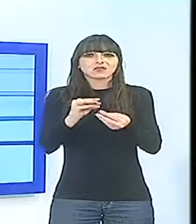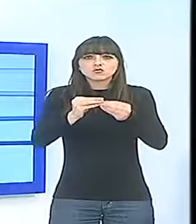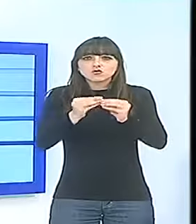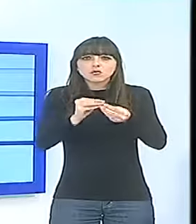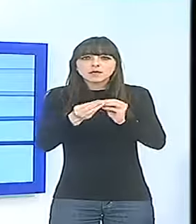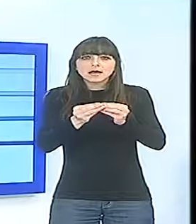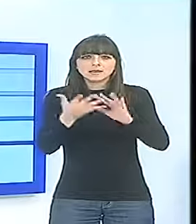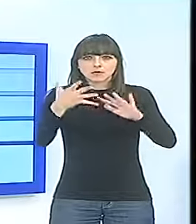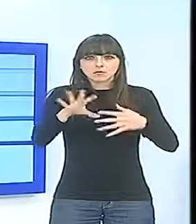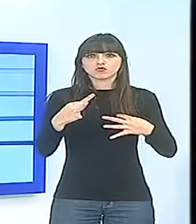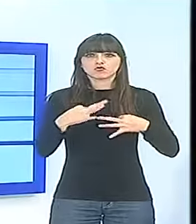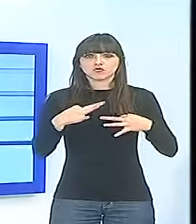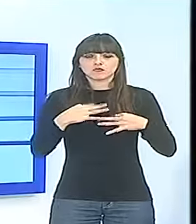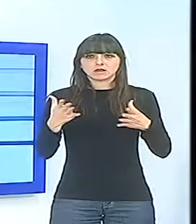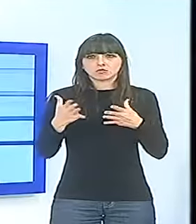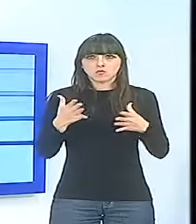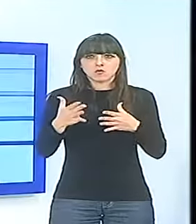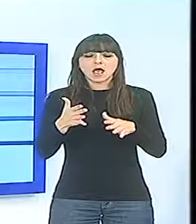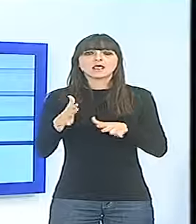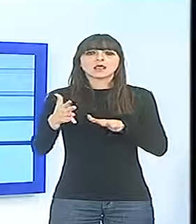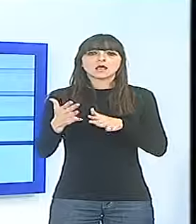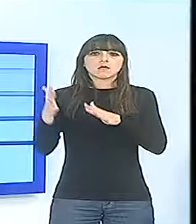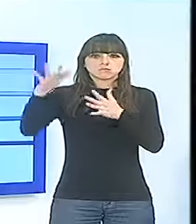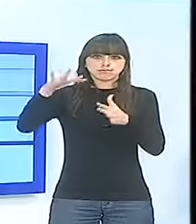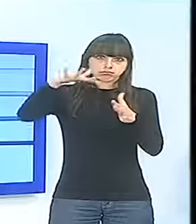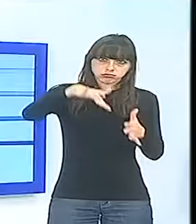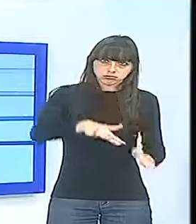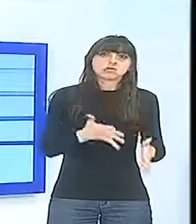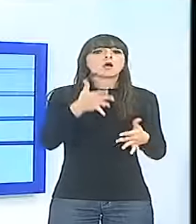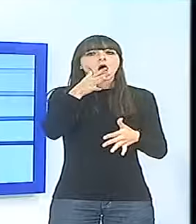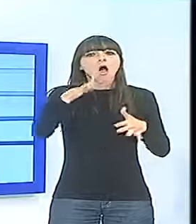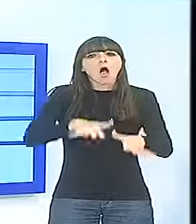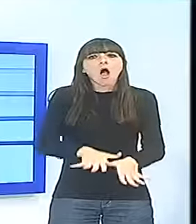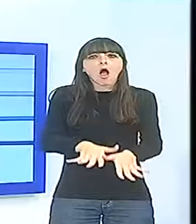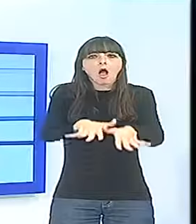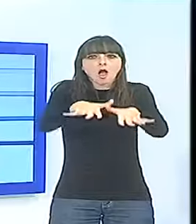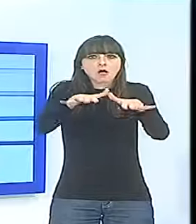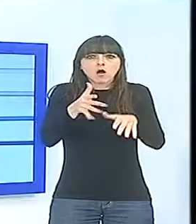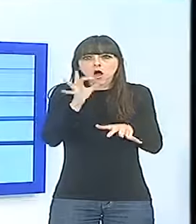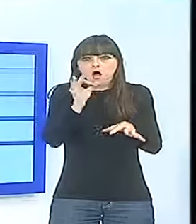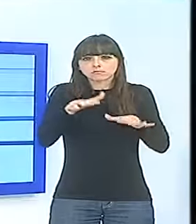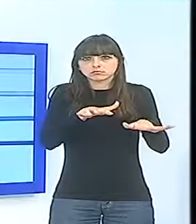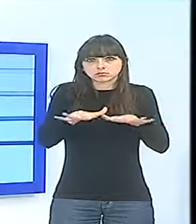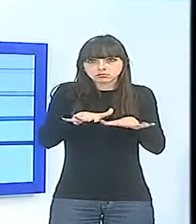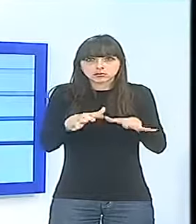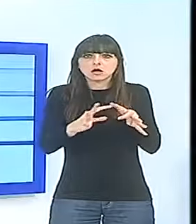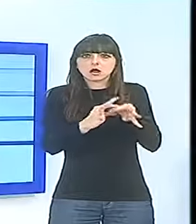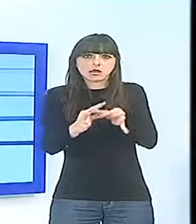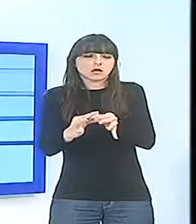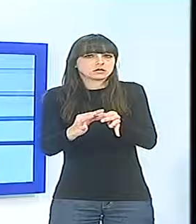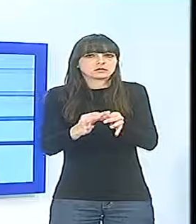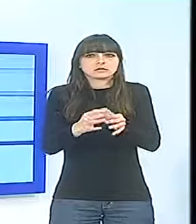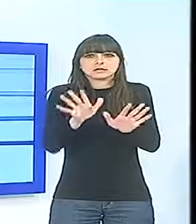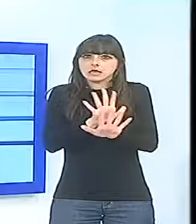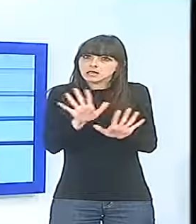strumenti per la protezione civile nei casi ormai purtroppo frequenti di eventi idrogeologici e idraulici con effetti disastrosi per